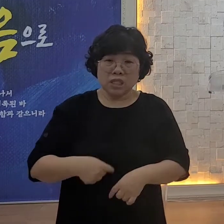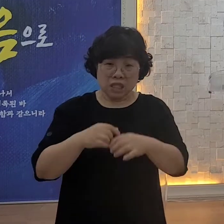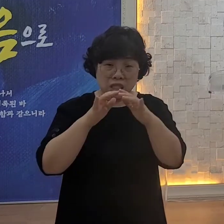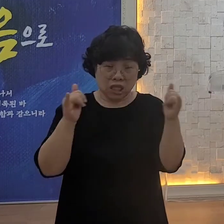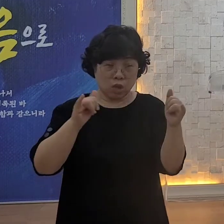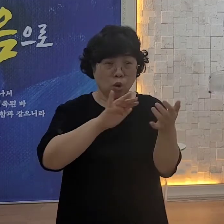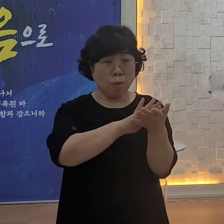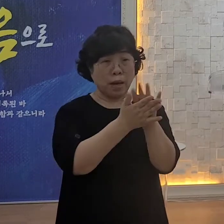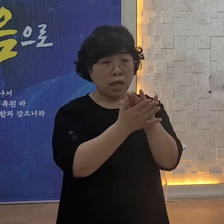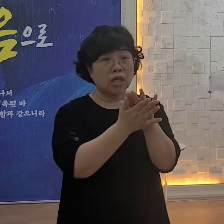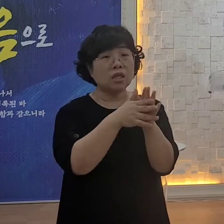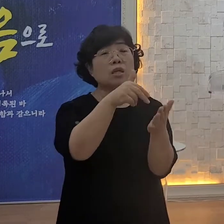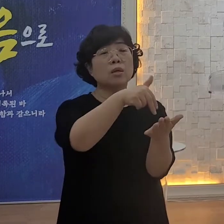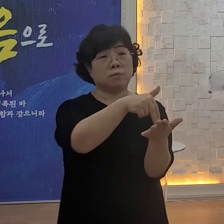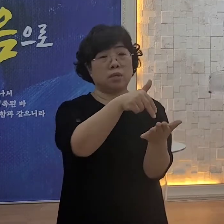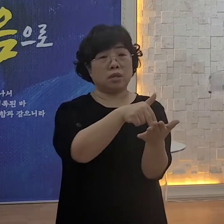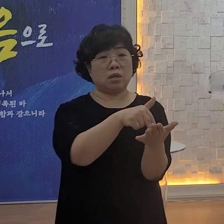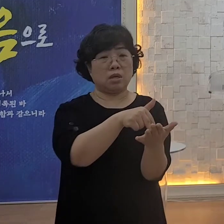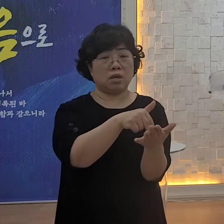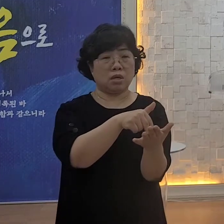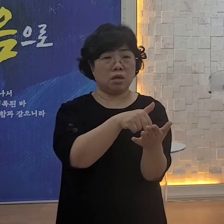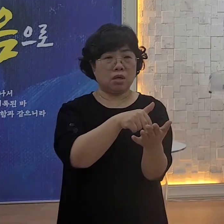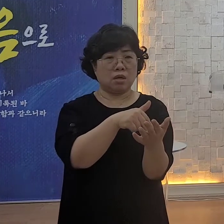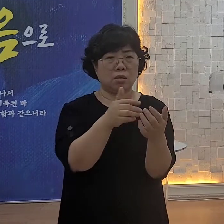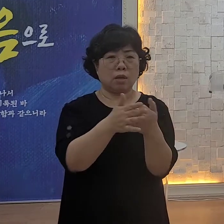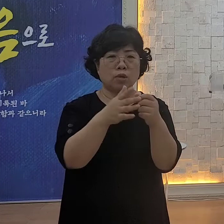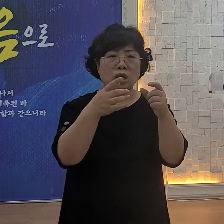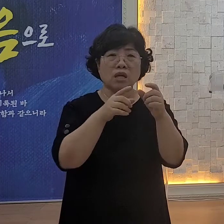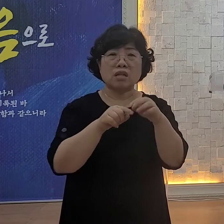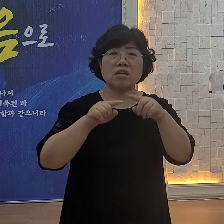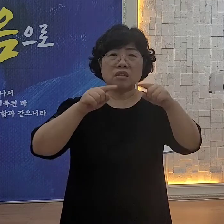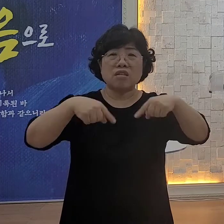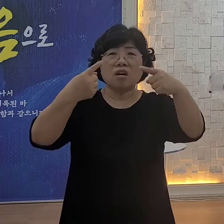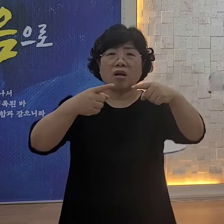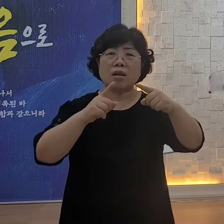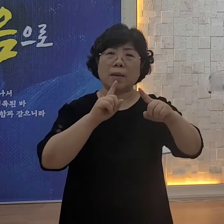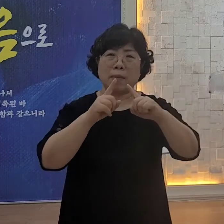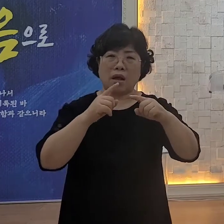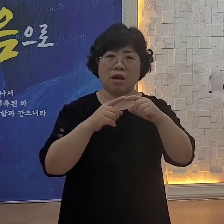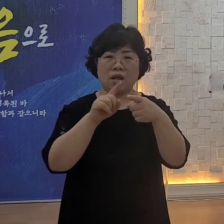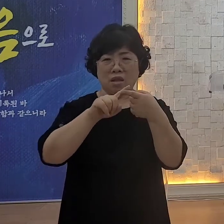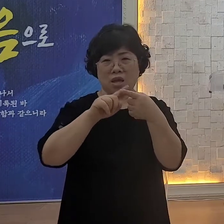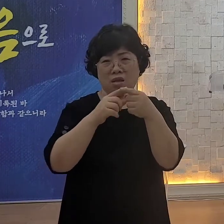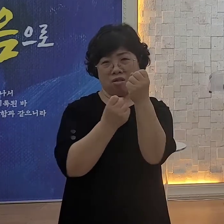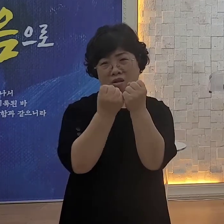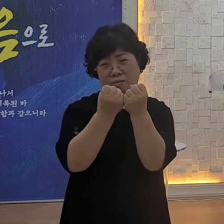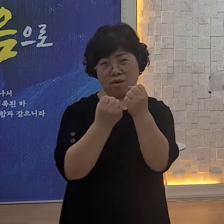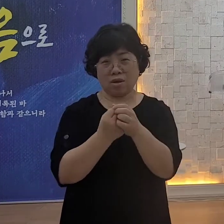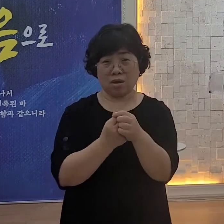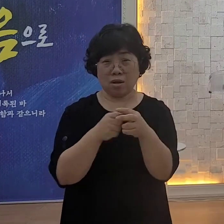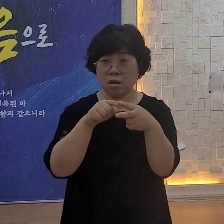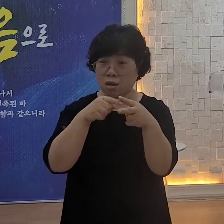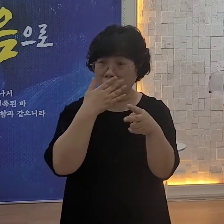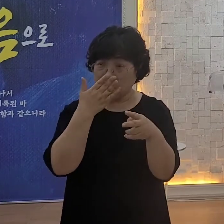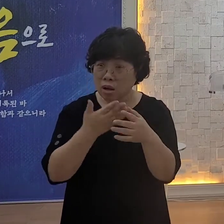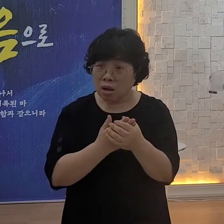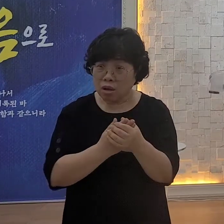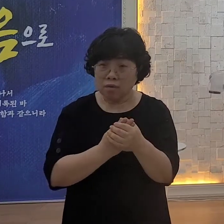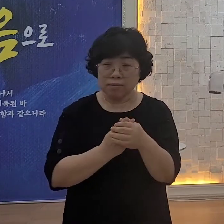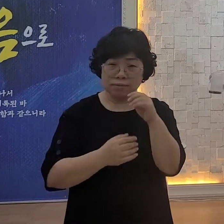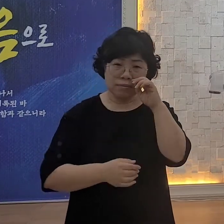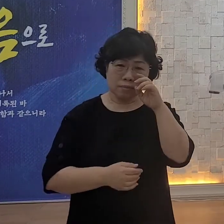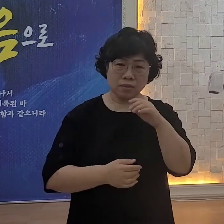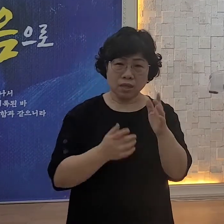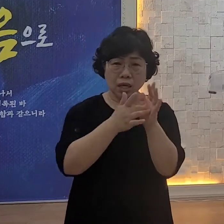들어간다 나아간다 라고 하는 이 두 번째 특권이다라는 얼마나 놀라운 특권이에요. 이게 바로 우리가 예수 믿고 받은